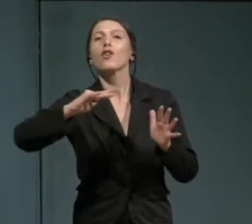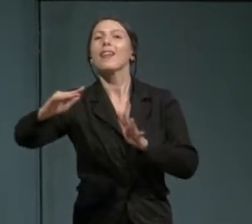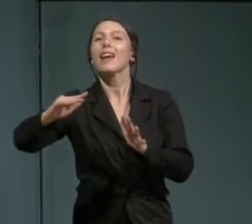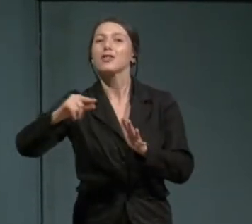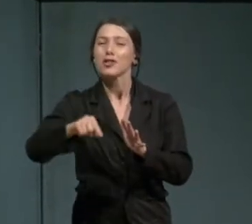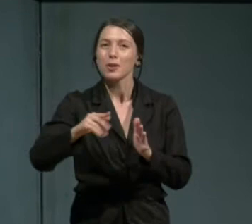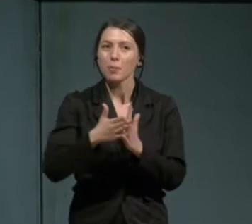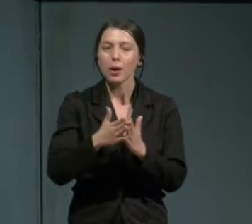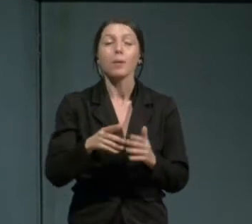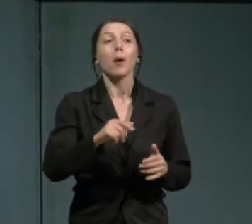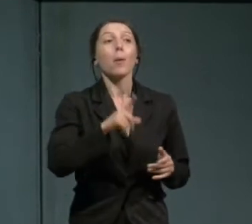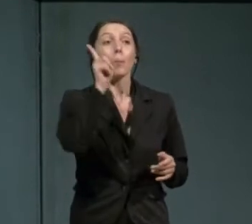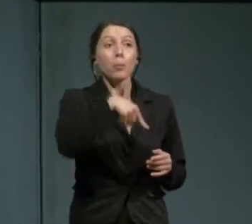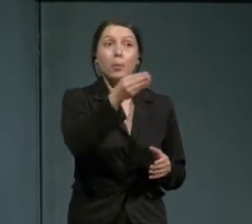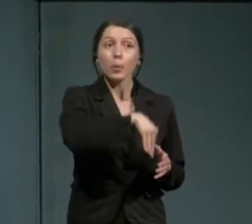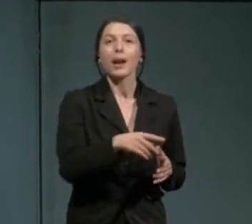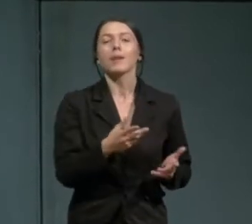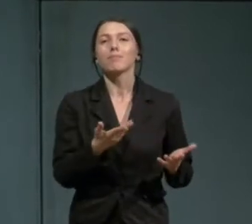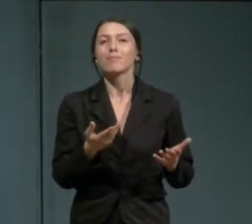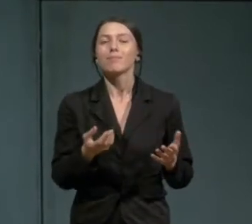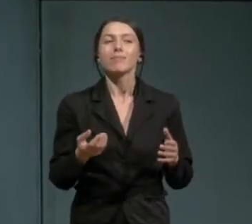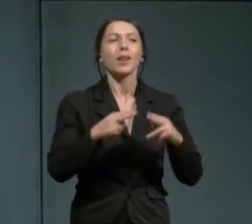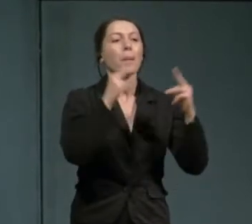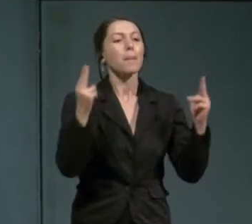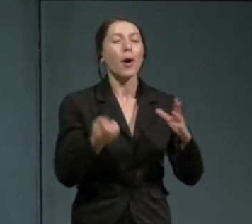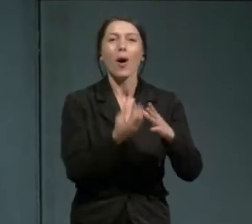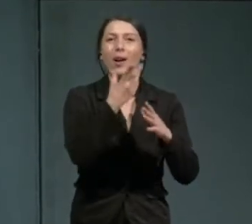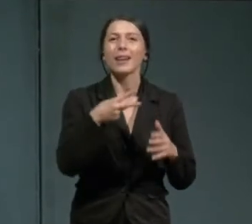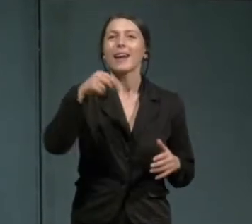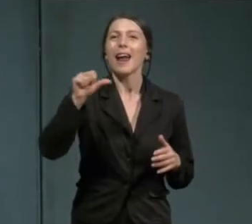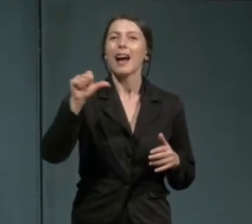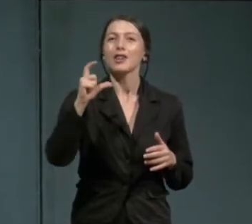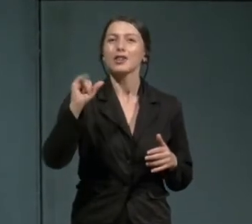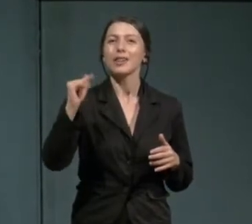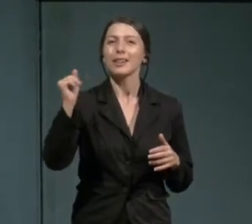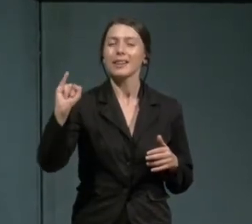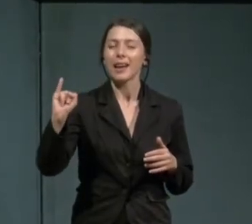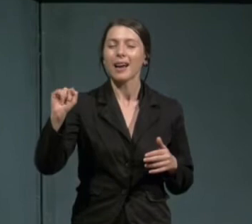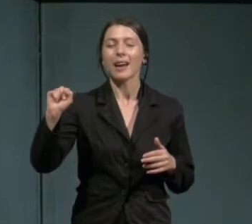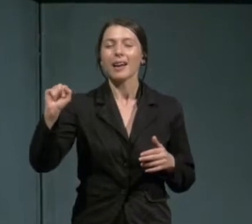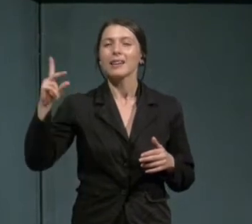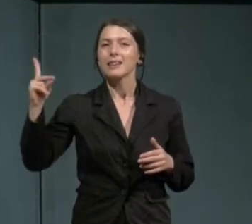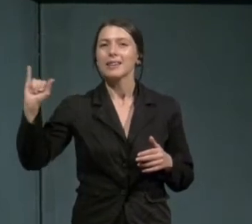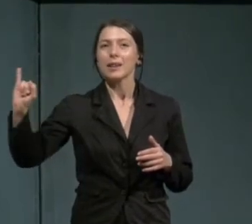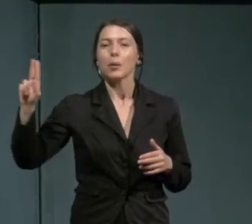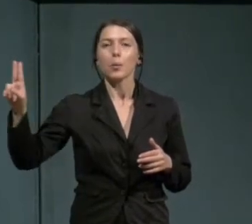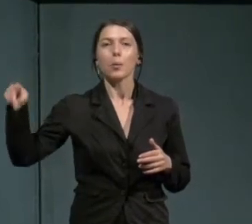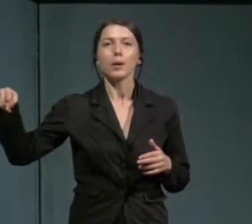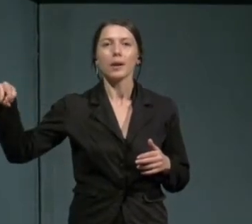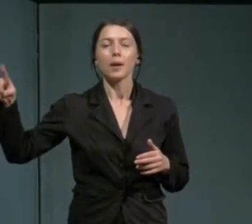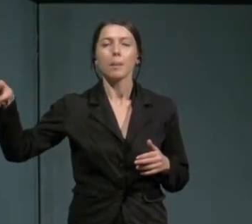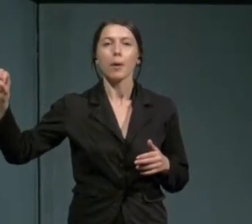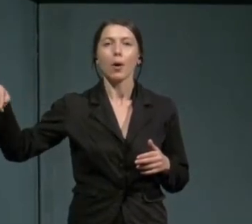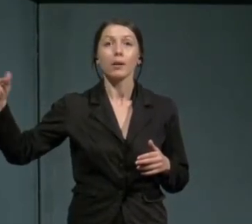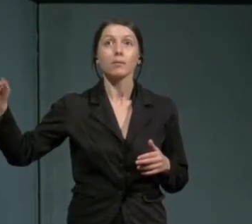nascita di un ponte che è stato un romanzo che il primo romanzo tradotto qui in italia che ha avuto molto successo questa storia della costruzione di un ponte